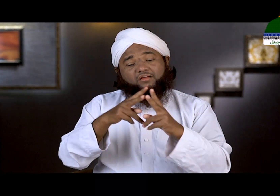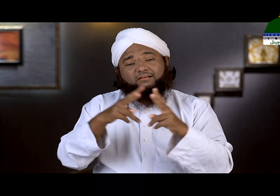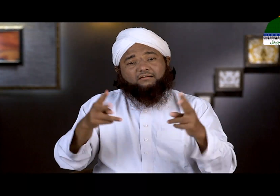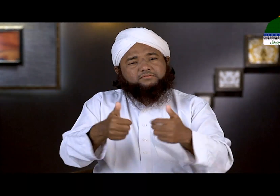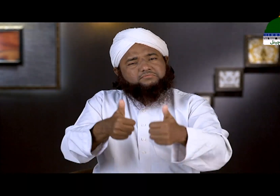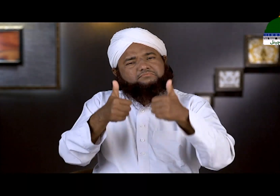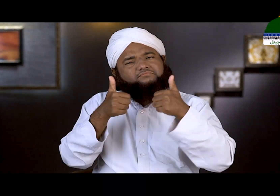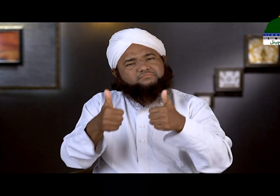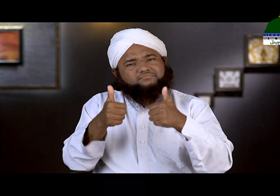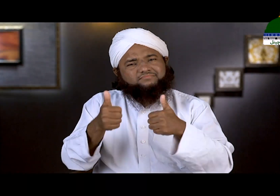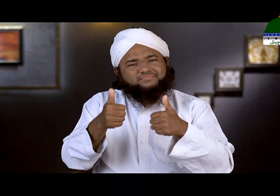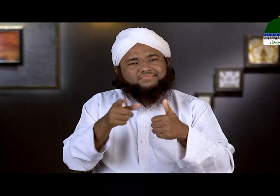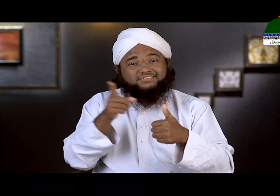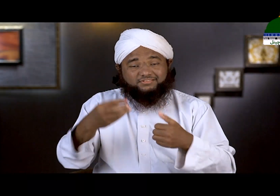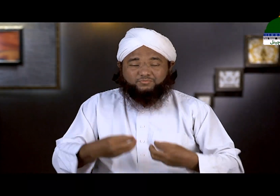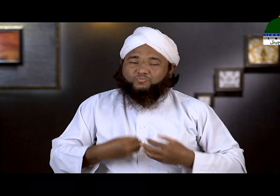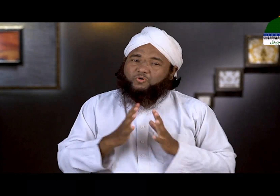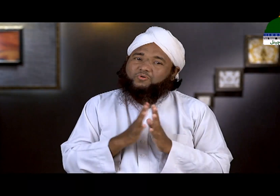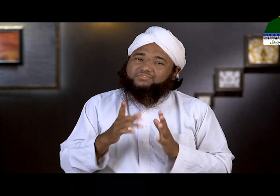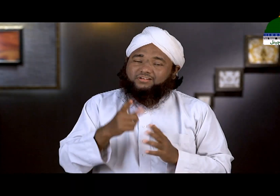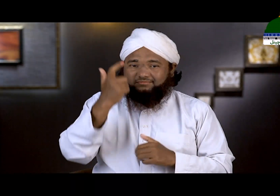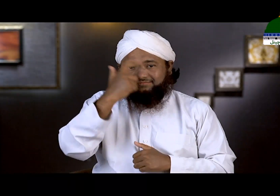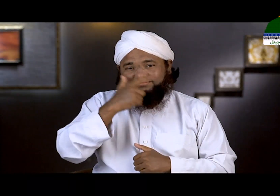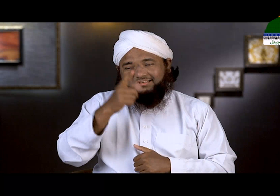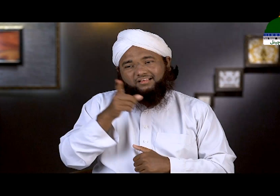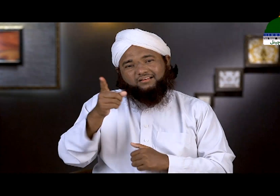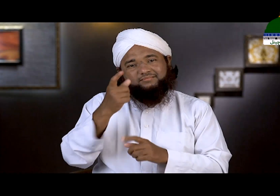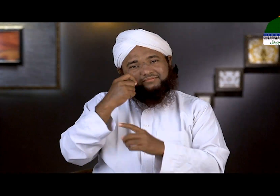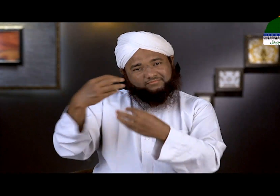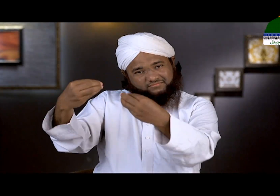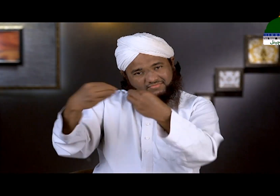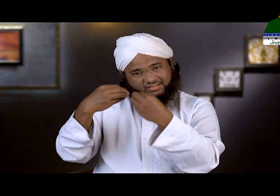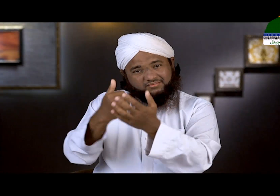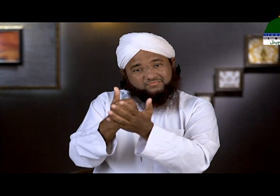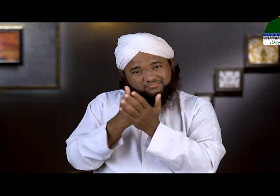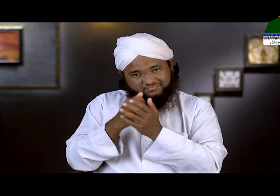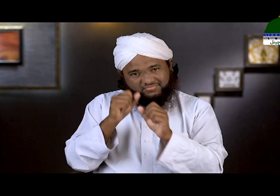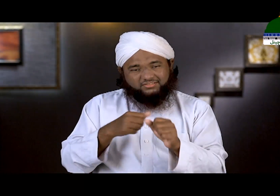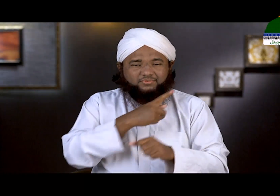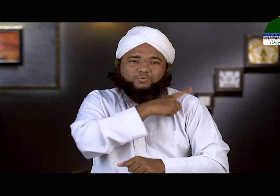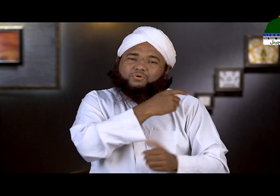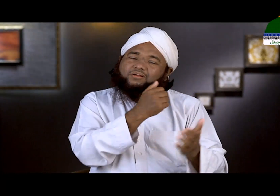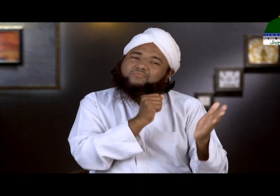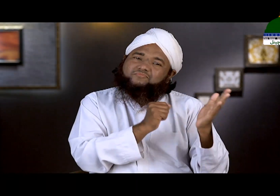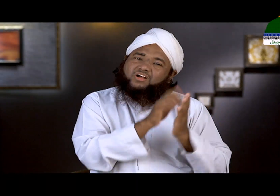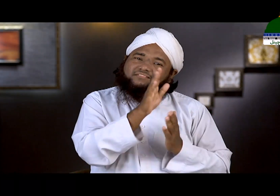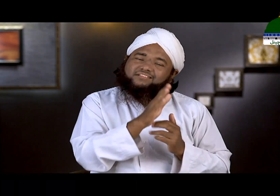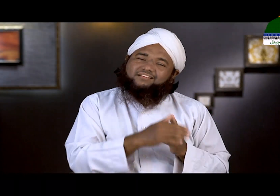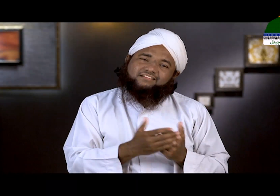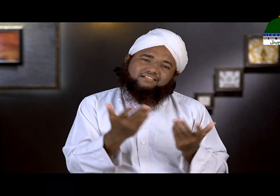آپ کیسے اعلیٰ اخلاق والے ہیں، آپ نے میرے آنسوؤں پر رحم کھایا اور میرے گناہ معاف کروائے، آپ کون